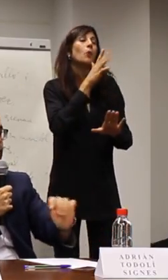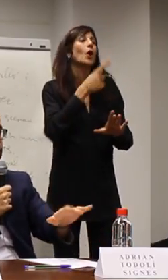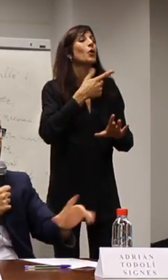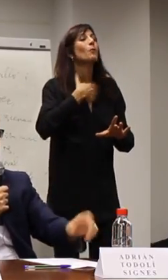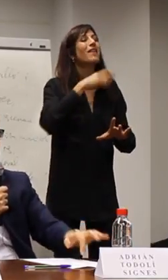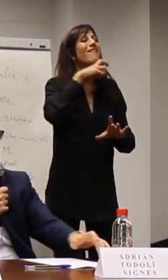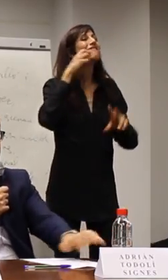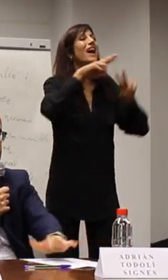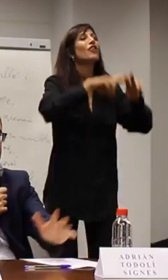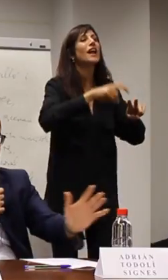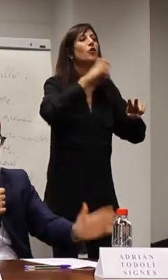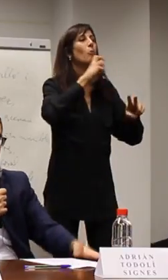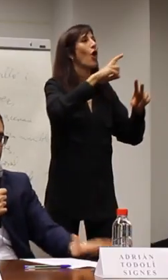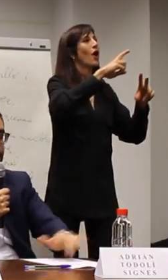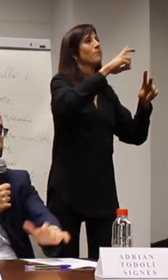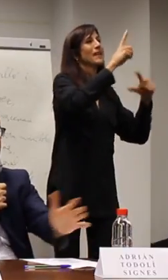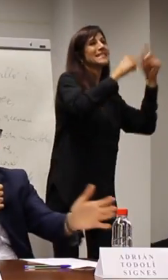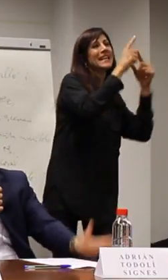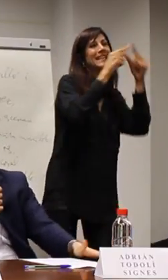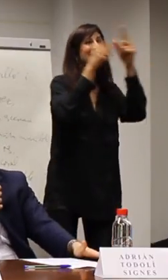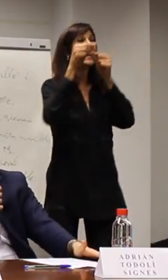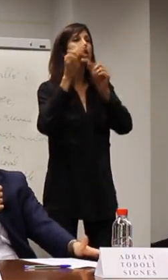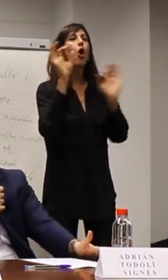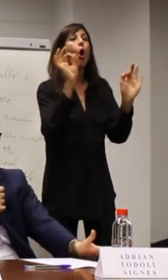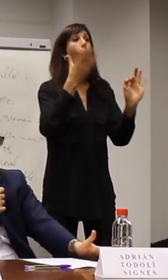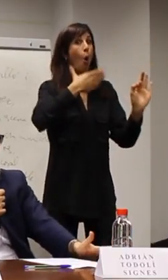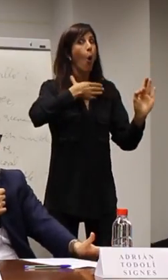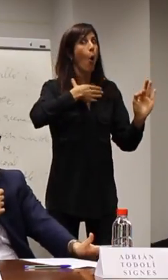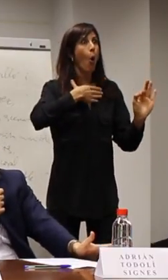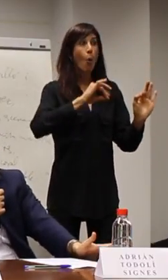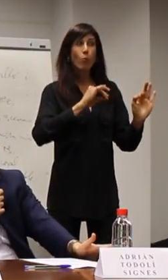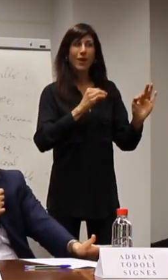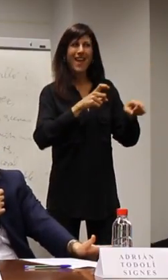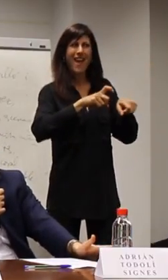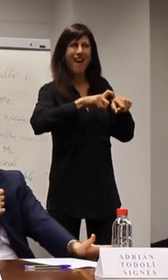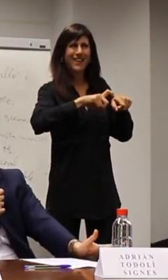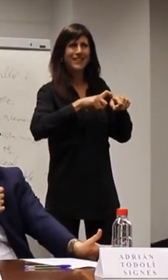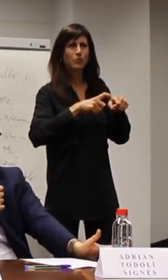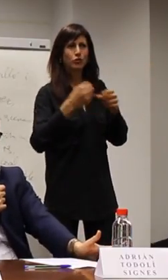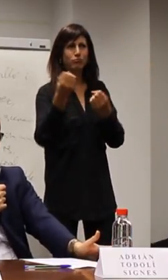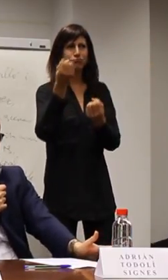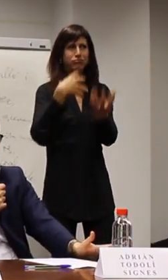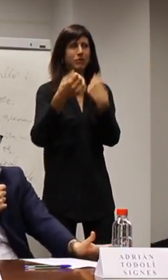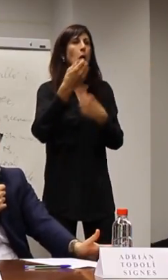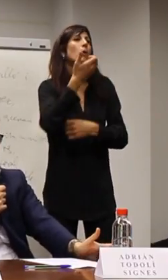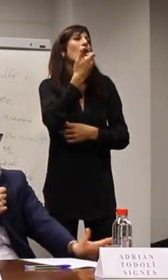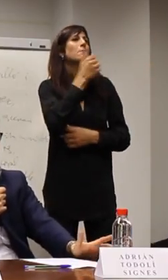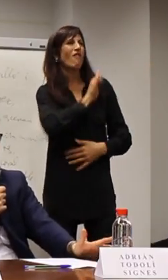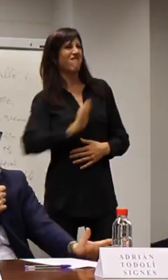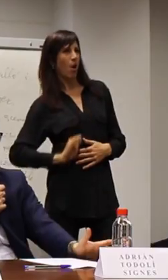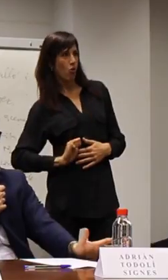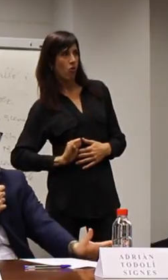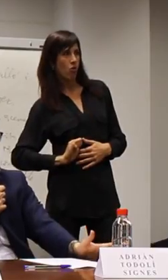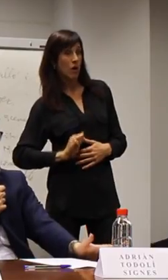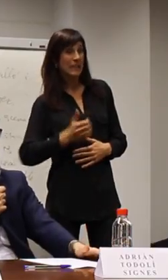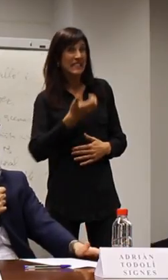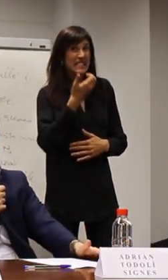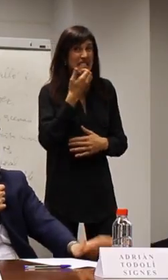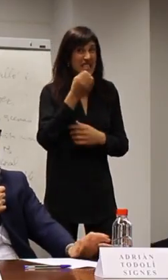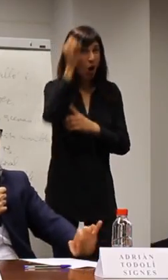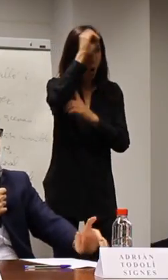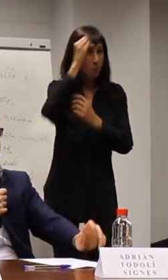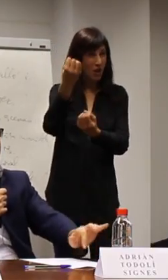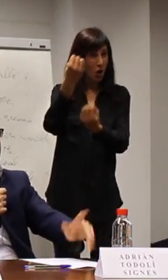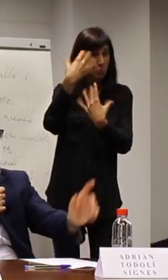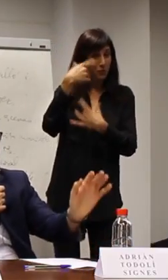se puede valorar poniendo, mira, pues esta persona es muy vaga. ¿Esa persona va a volver a encontrar trabajo? Es que a lo mejor es que lo va a tener muy difícil.